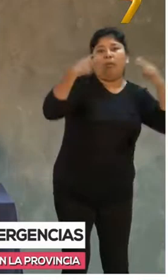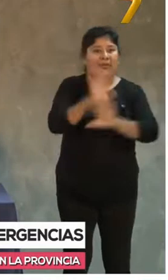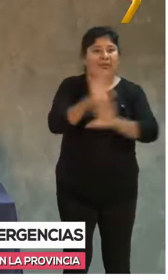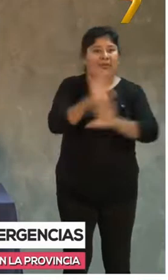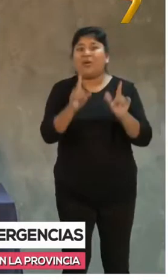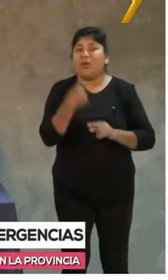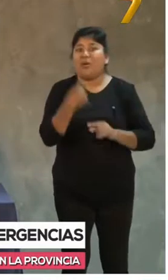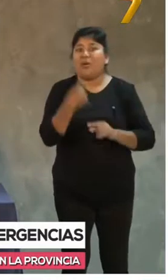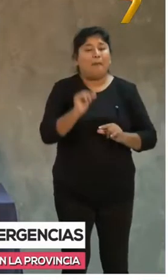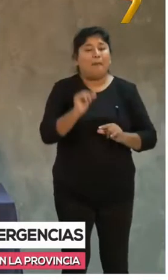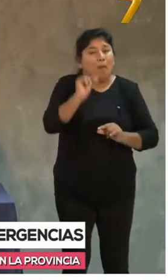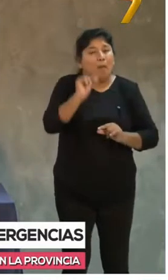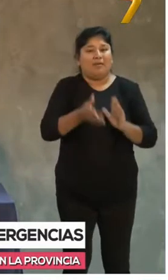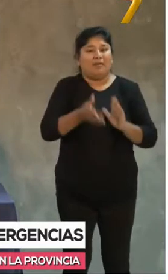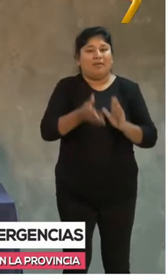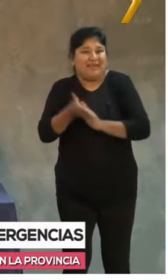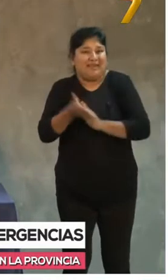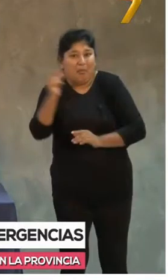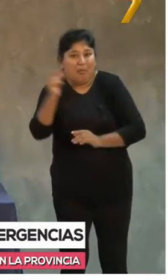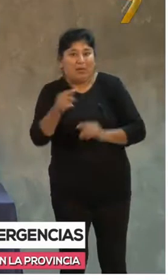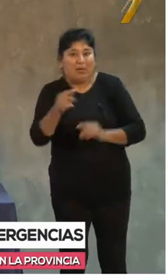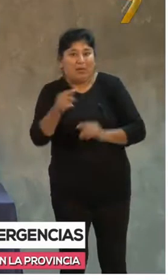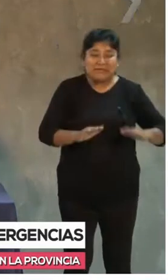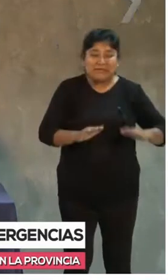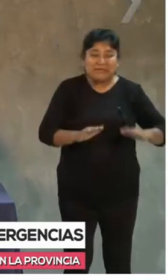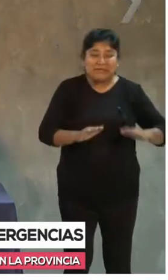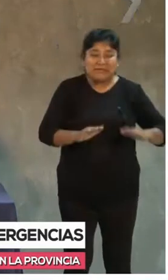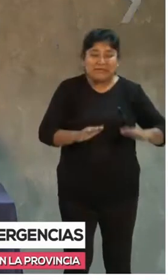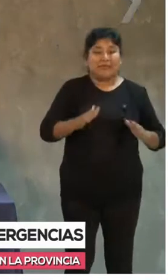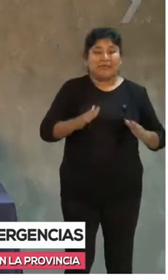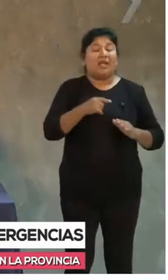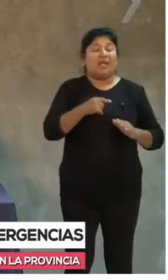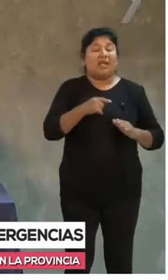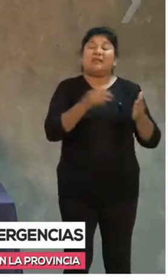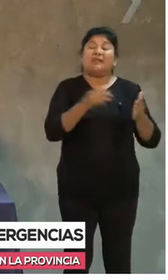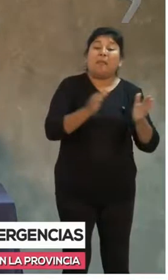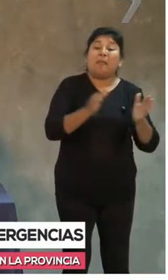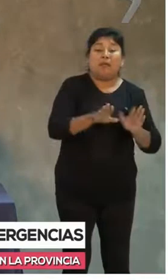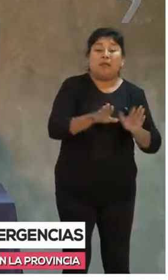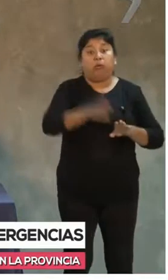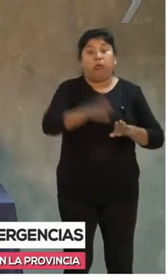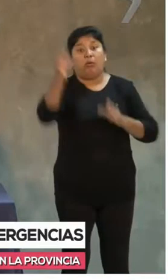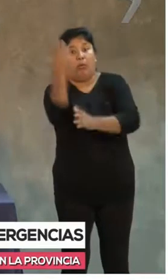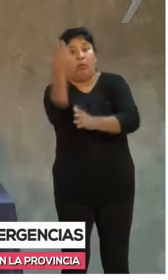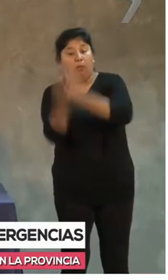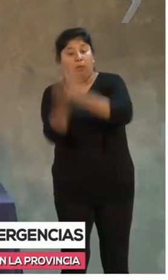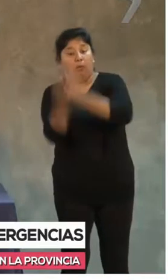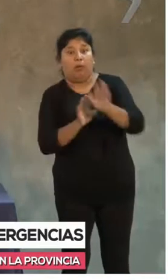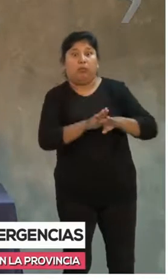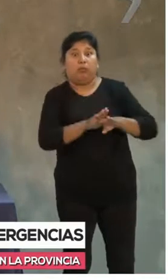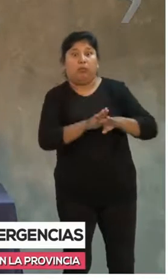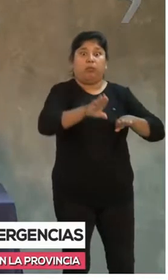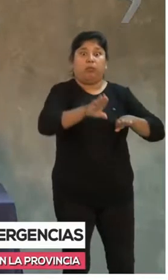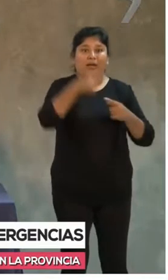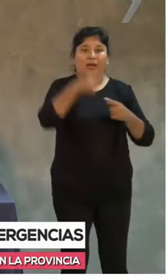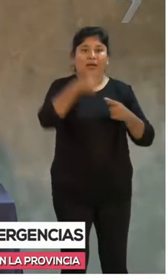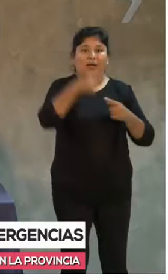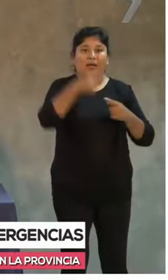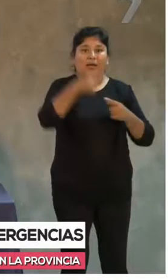posibilidad de que esto tenga una escalada mayor, una escalada de golpe, va a ser menor. Si nosotros no cumplimos con las